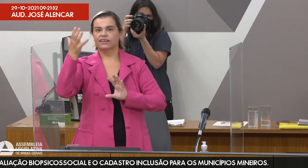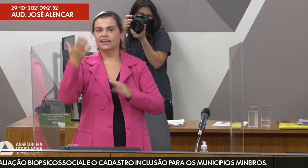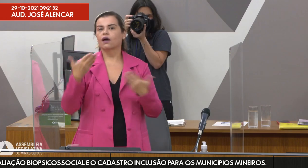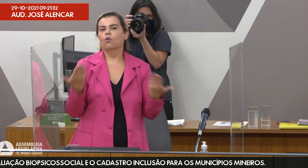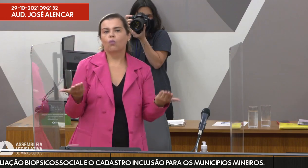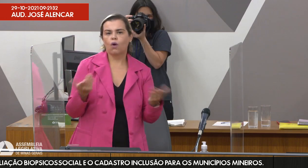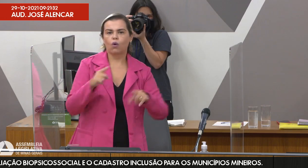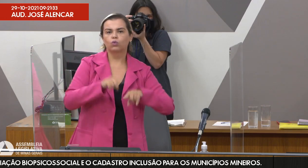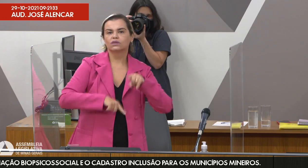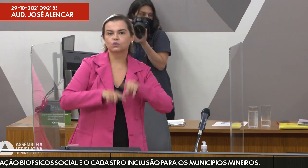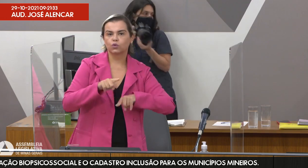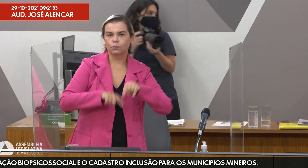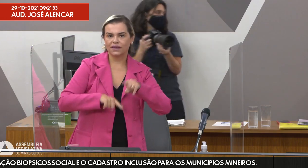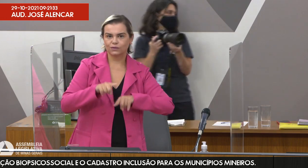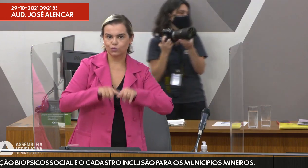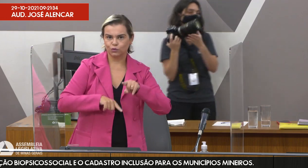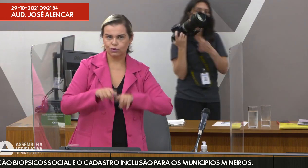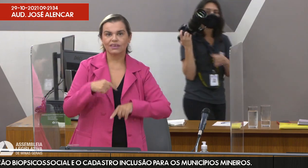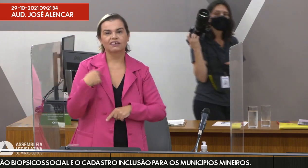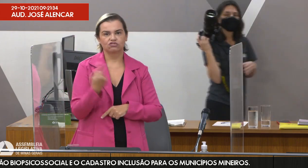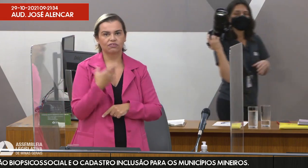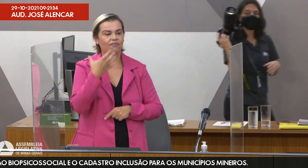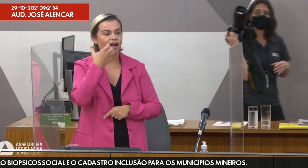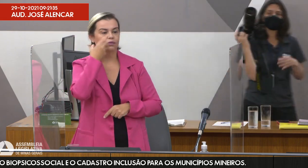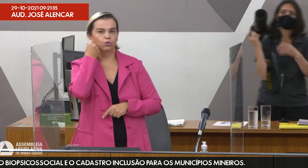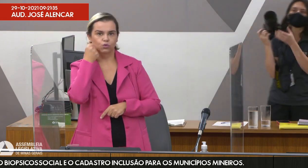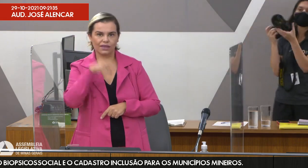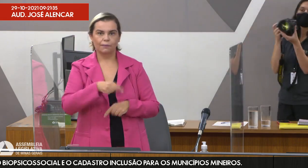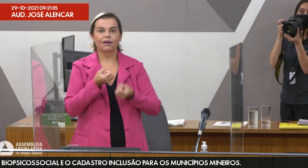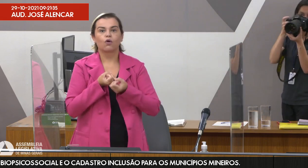ocorreu até o dia 30 de setembro,